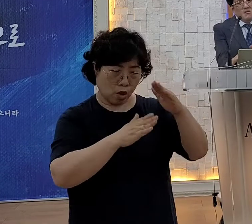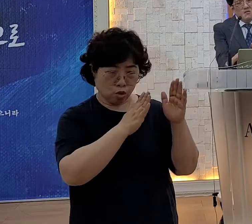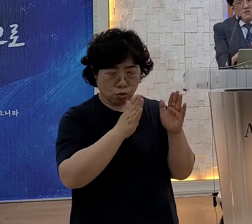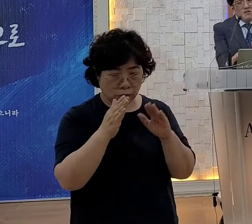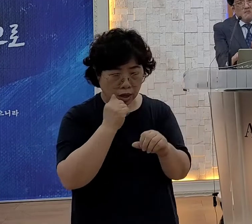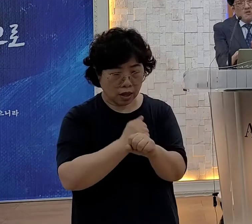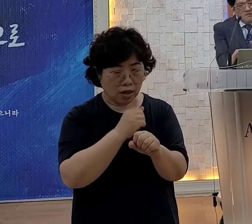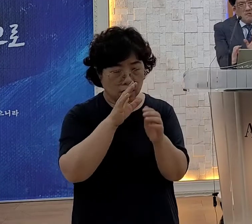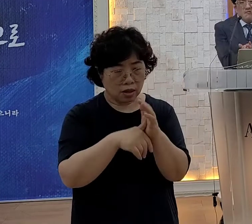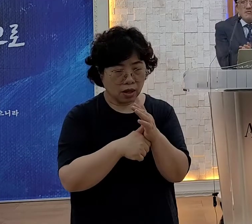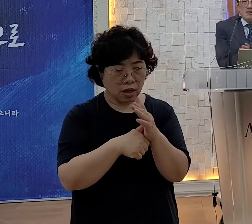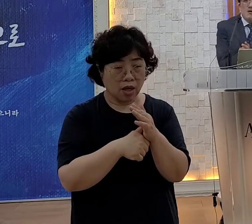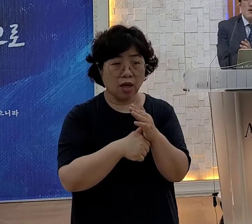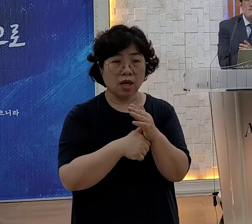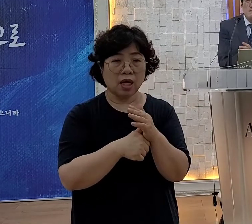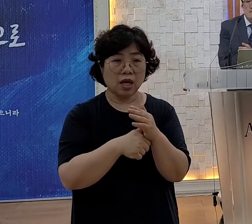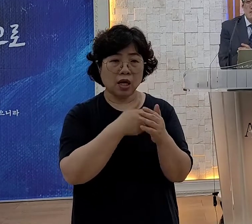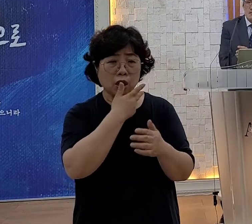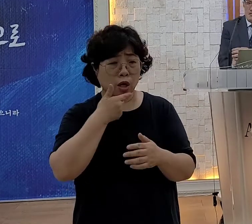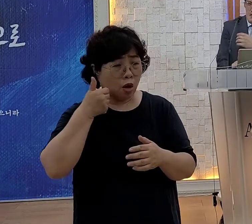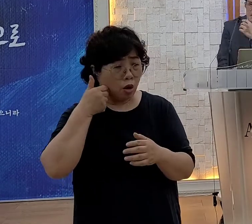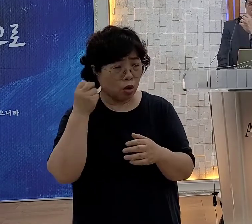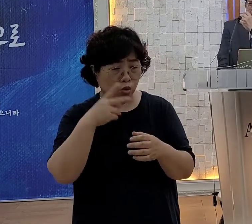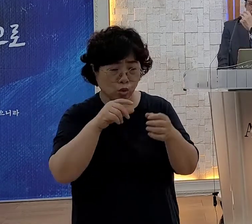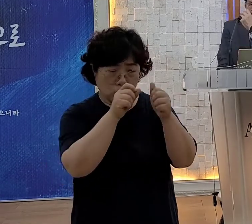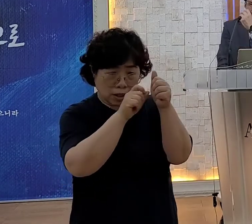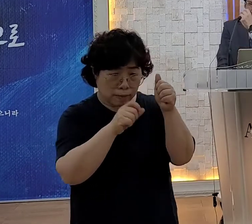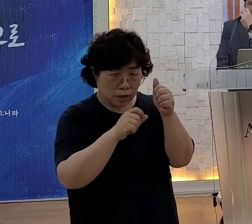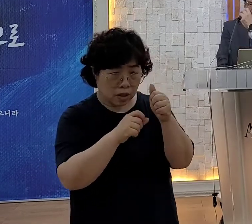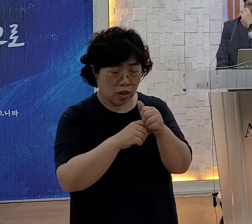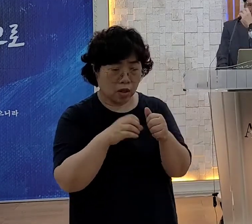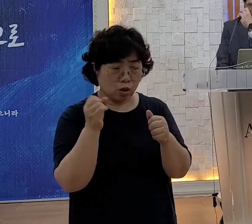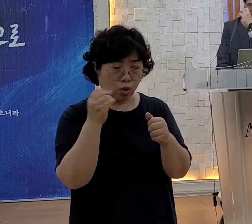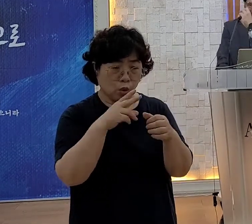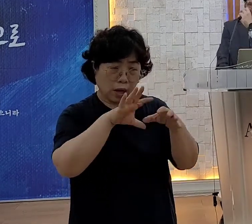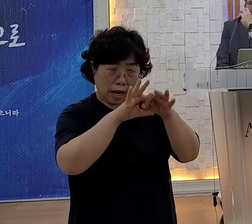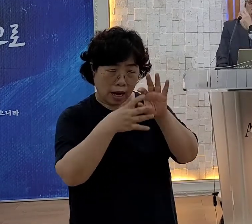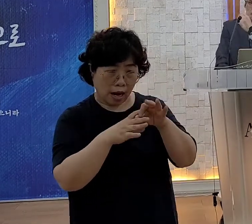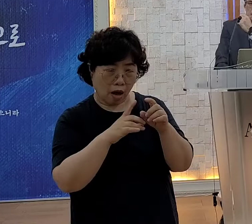잠깐 원어로 헬라어로 잠깐 살펴보았습니다.